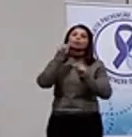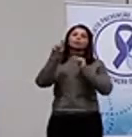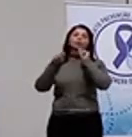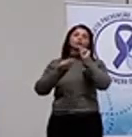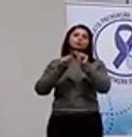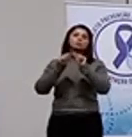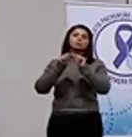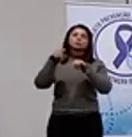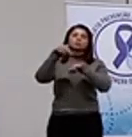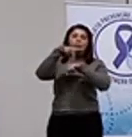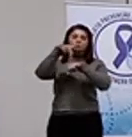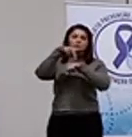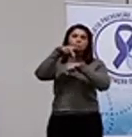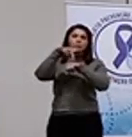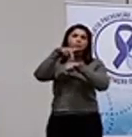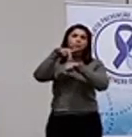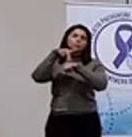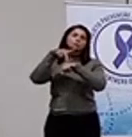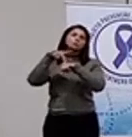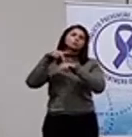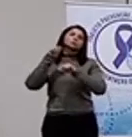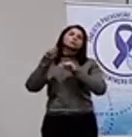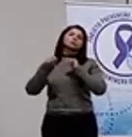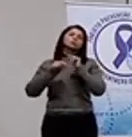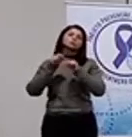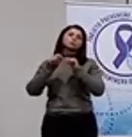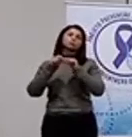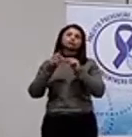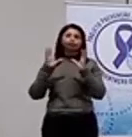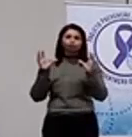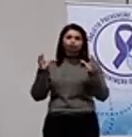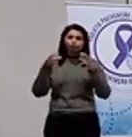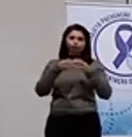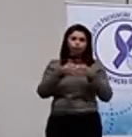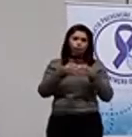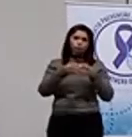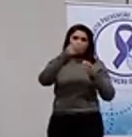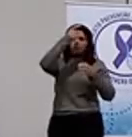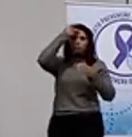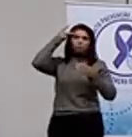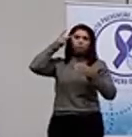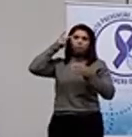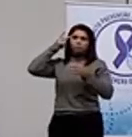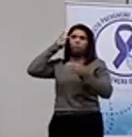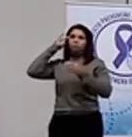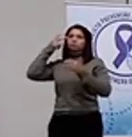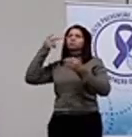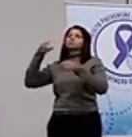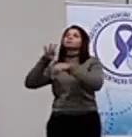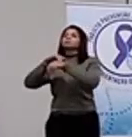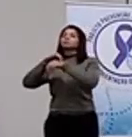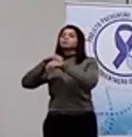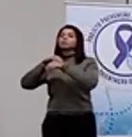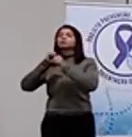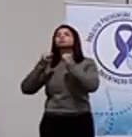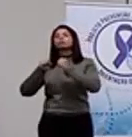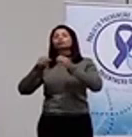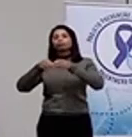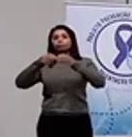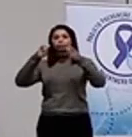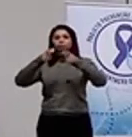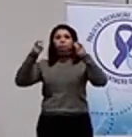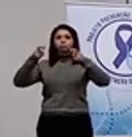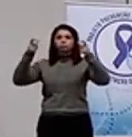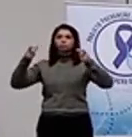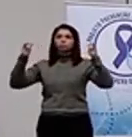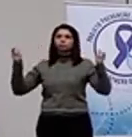os países, né, se a gente colocar que uma boa parte dos países, se você juntar as pessoas que têm doenças raras, você pode criar um país populoso, dos países mais populosos